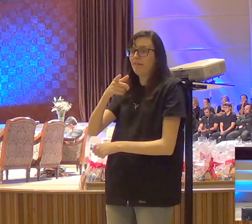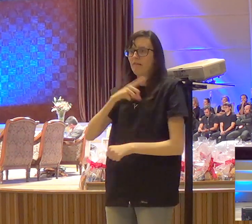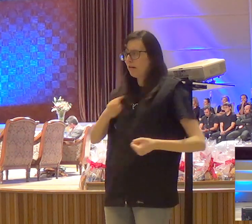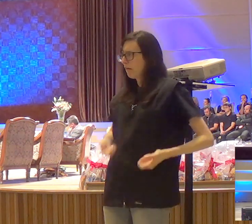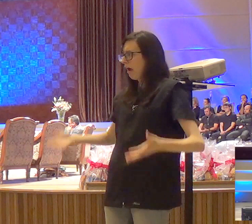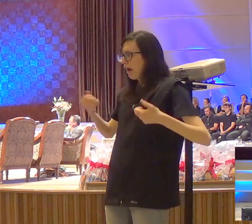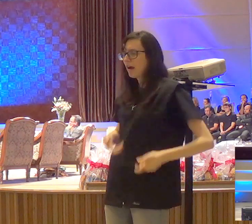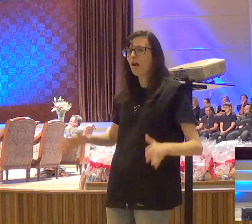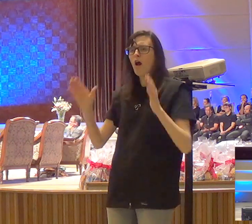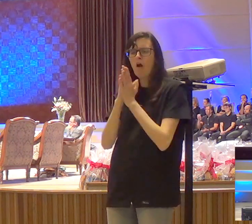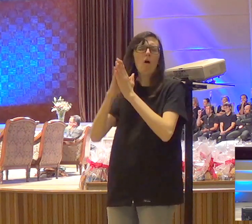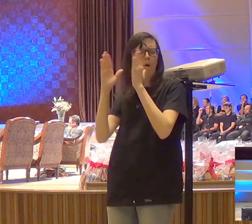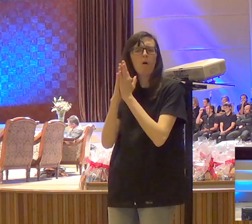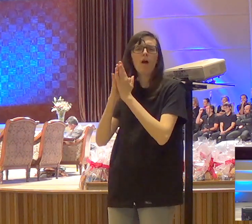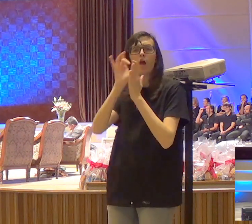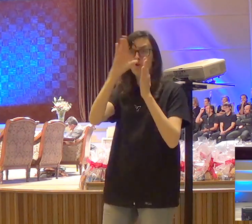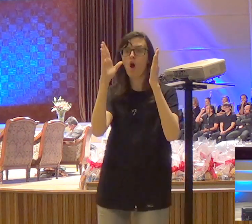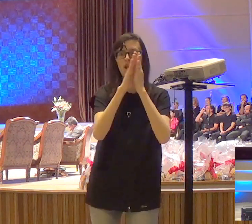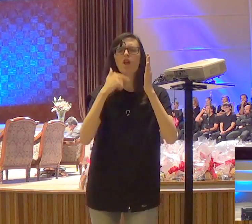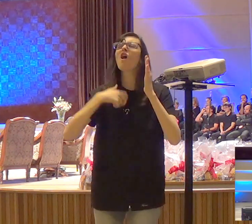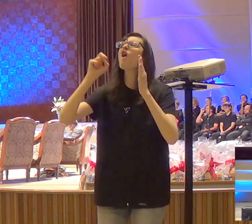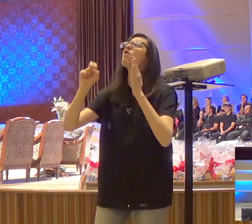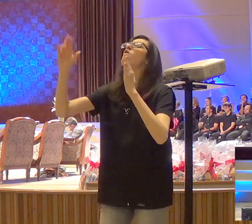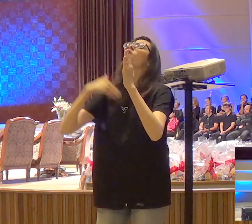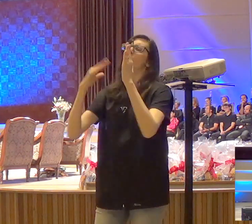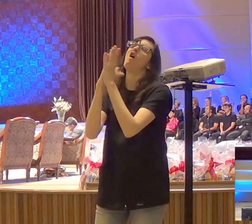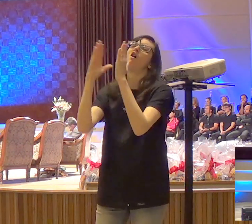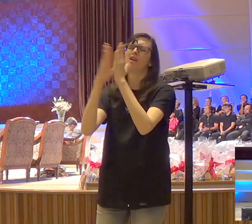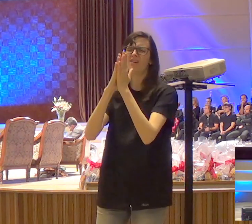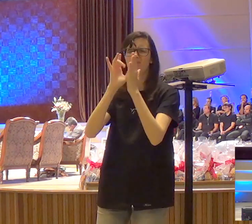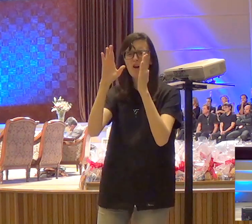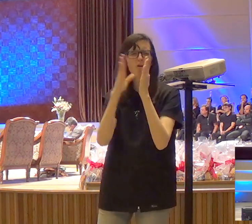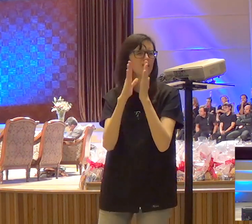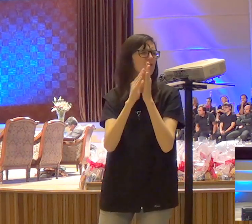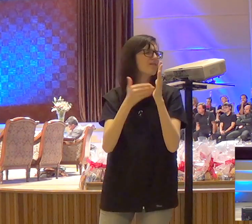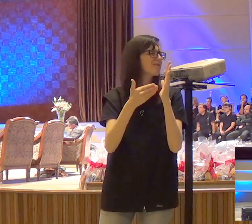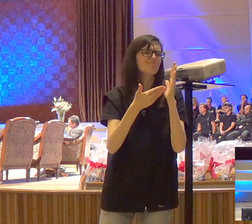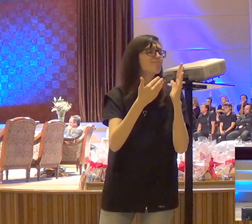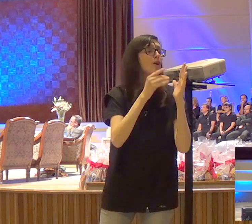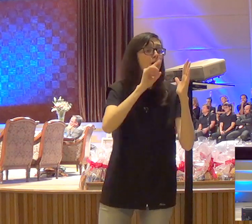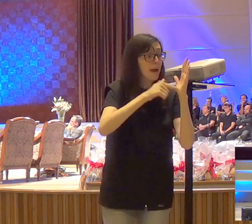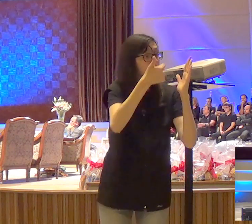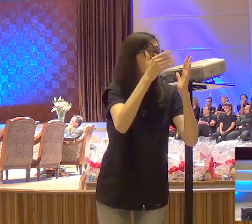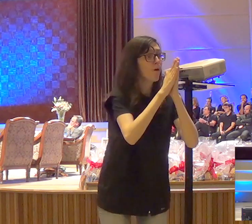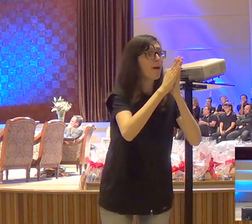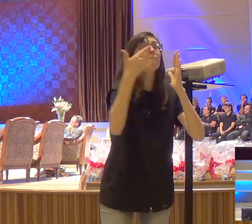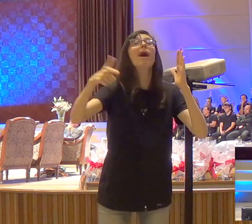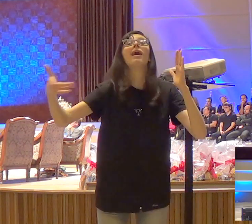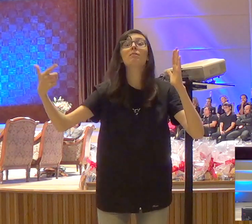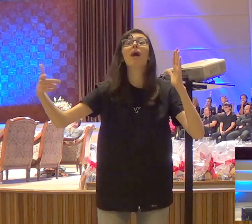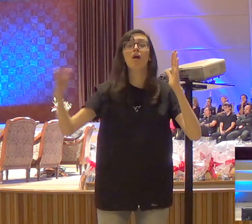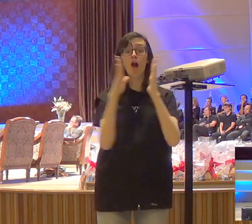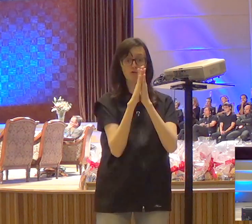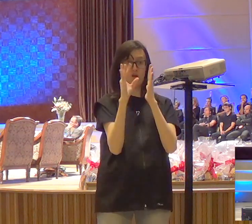prayer. Oração sim, mas muito mais do que isso. So if I give you an opportunity to make a difference that you are capable